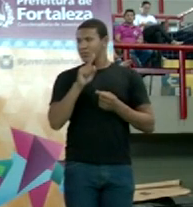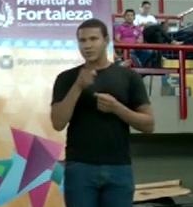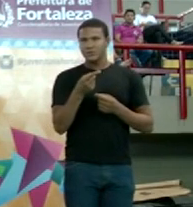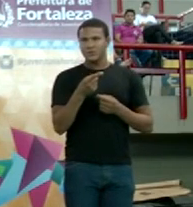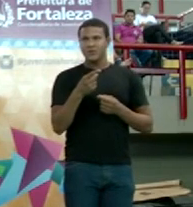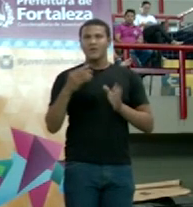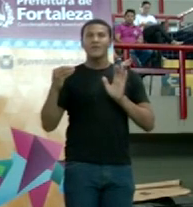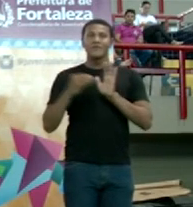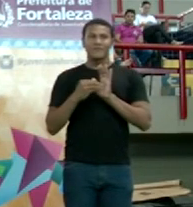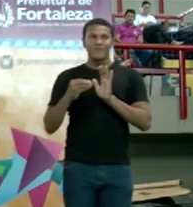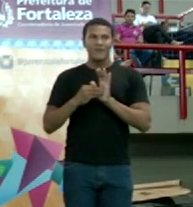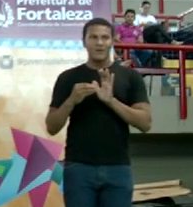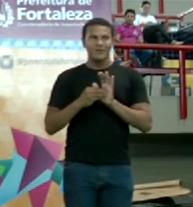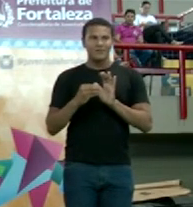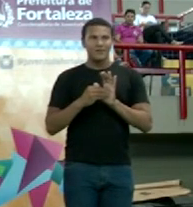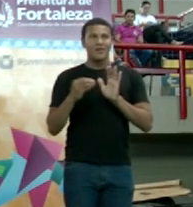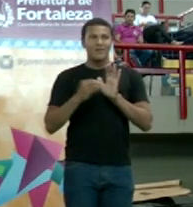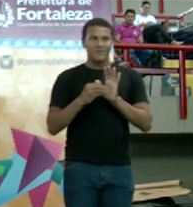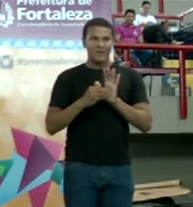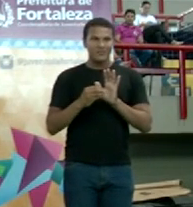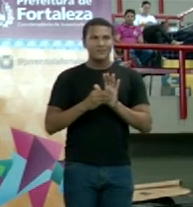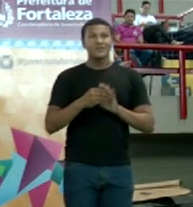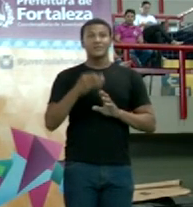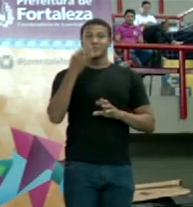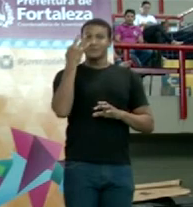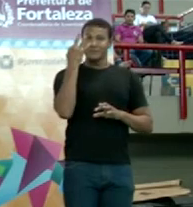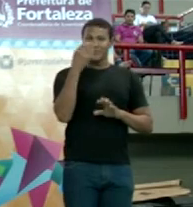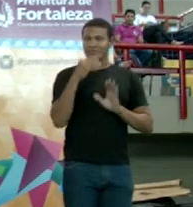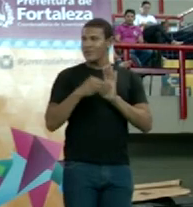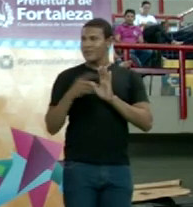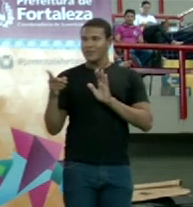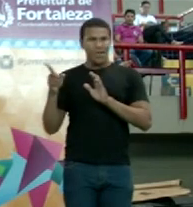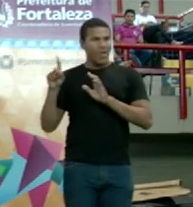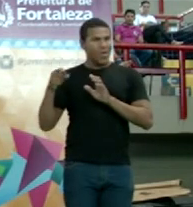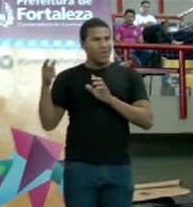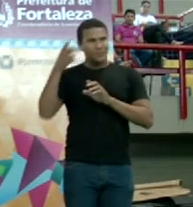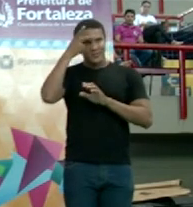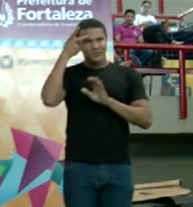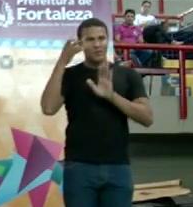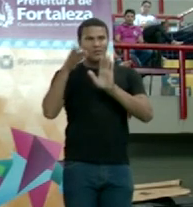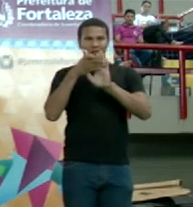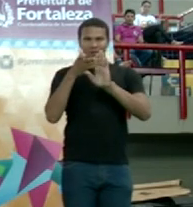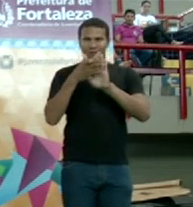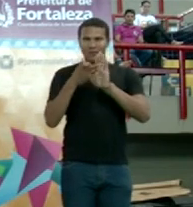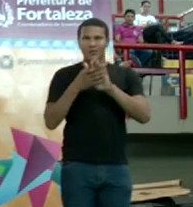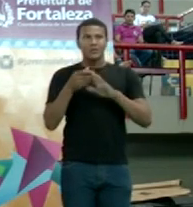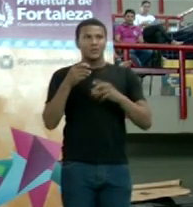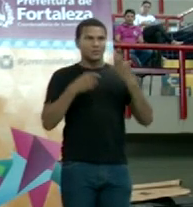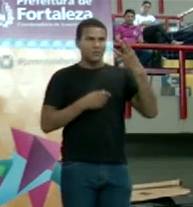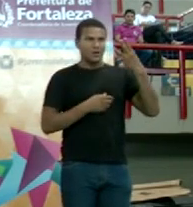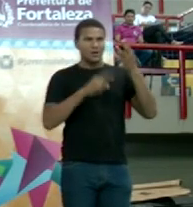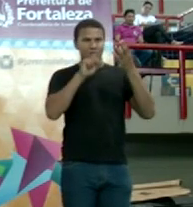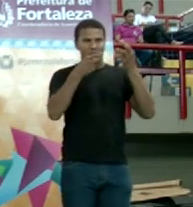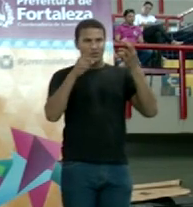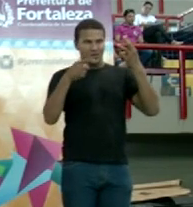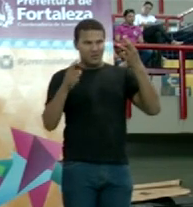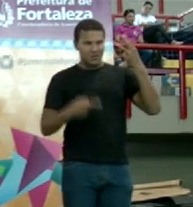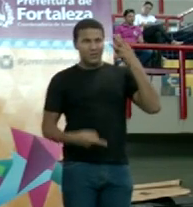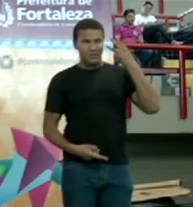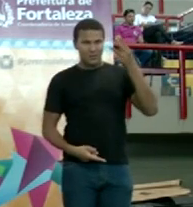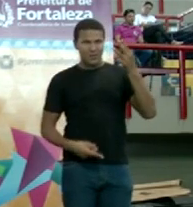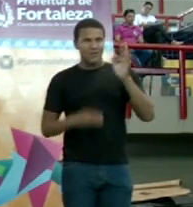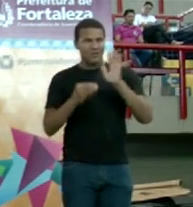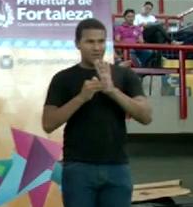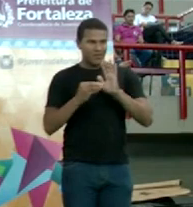vírgulas para quem perguntou, tá? E quando vocês usarem a palavra como no lugar de